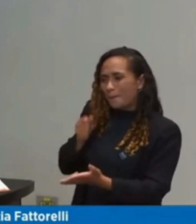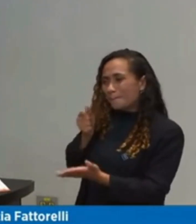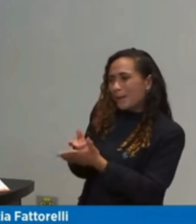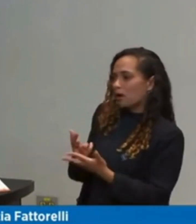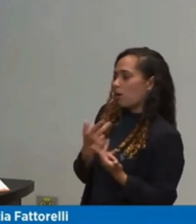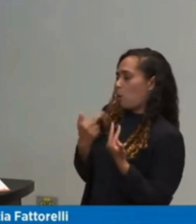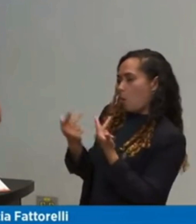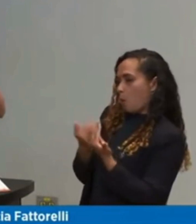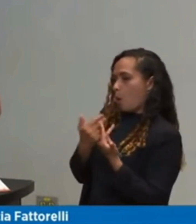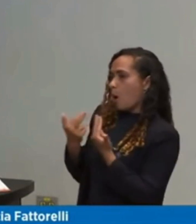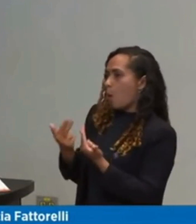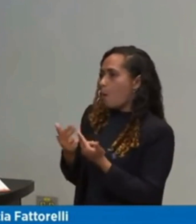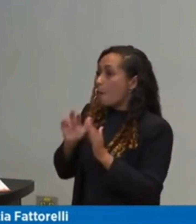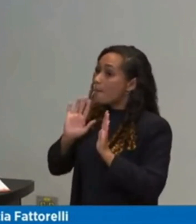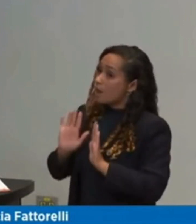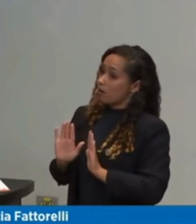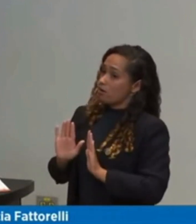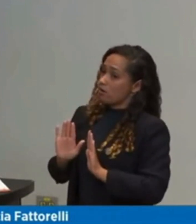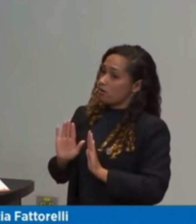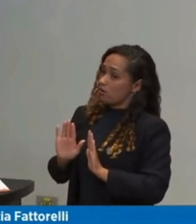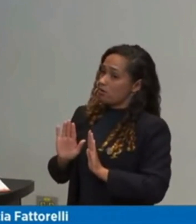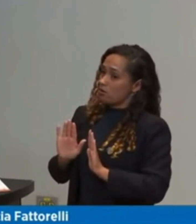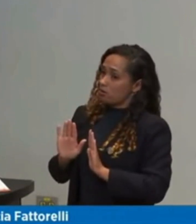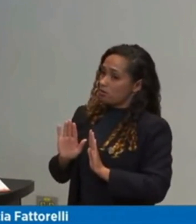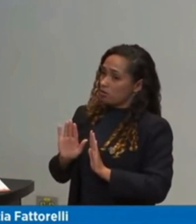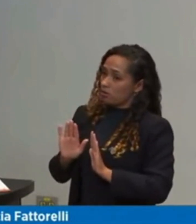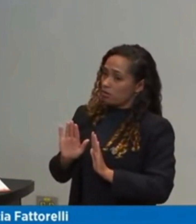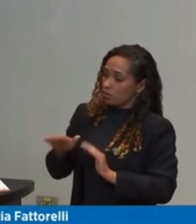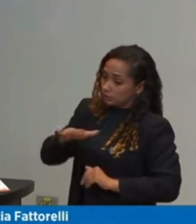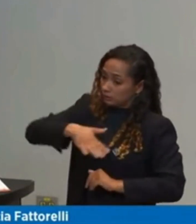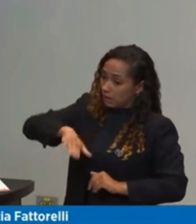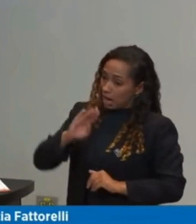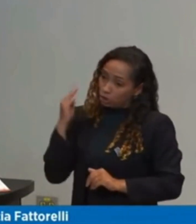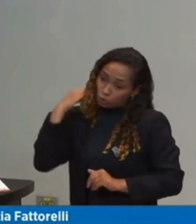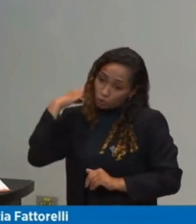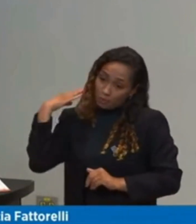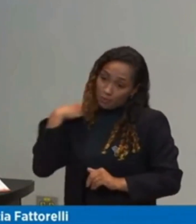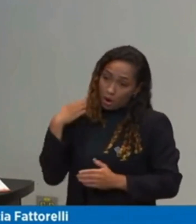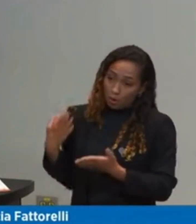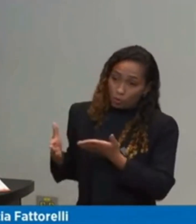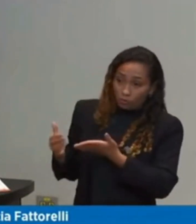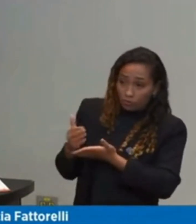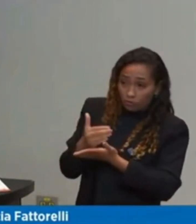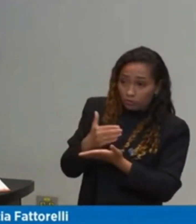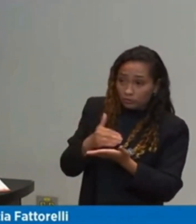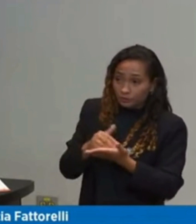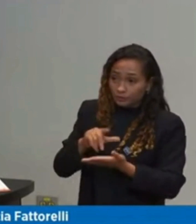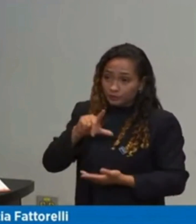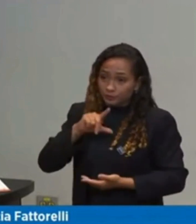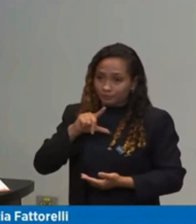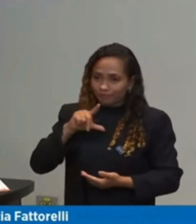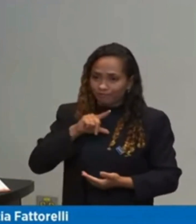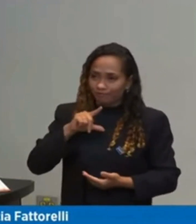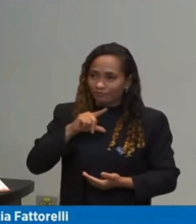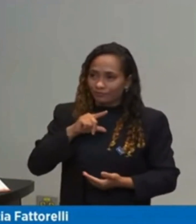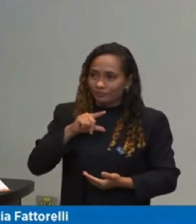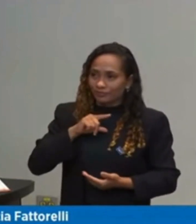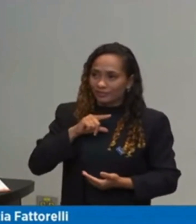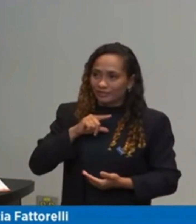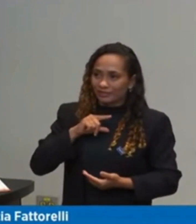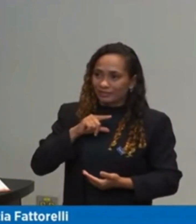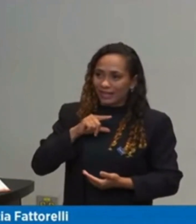jeito, só que na rede bancária arrecadadora cria-se uma